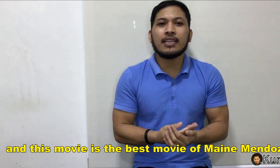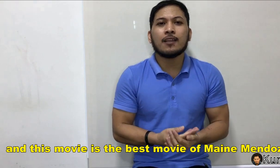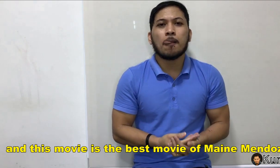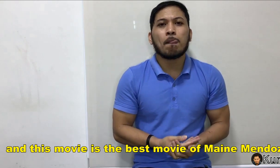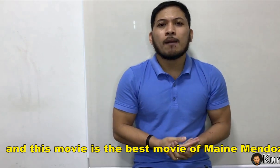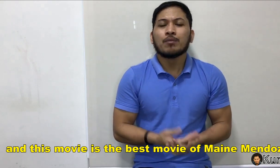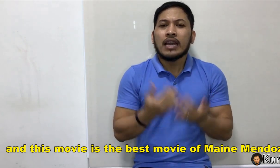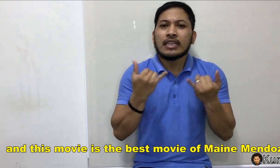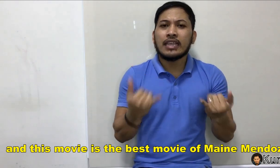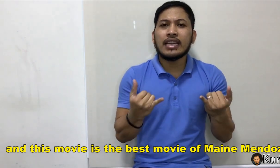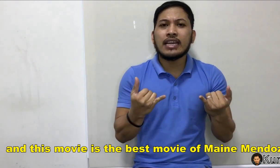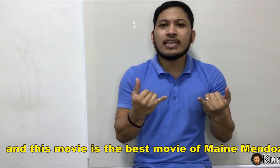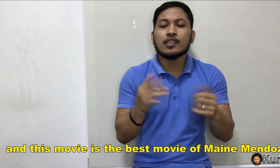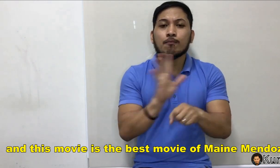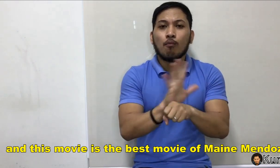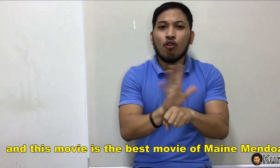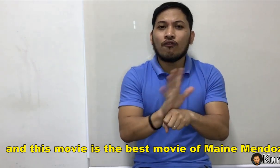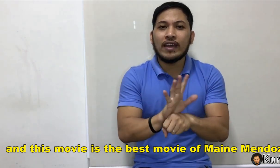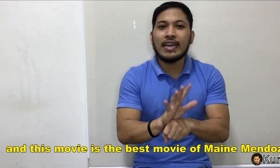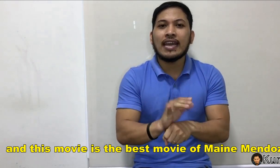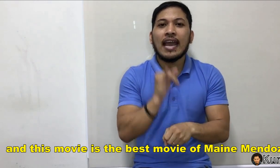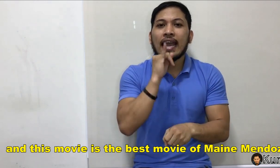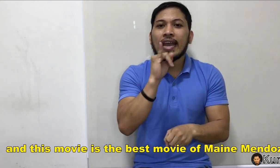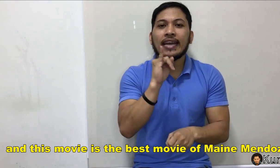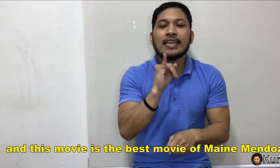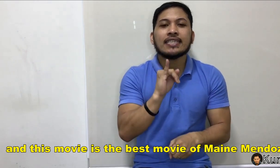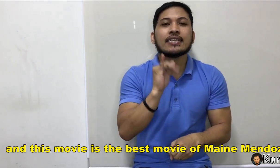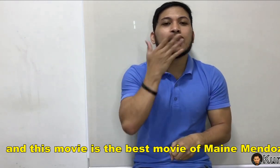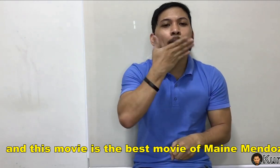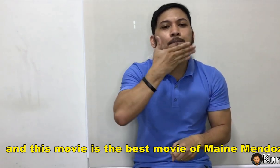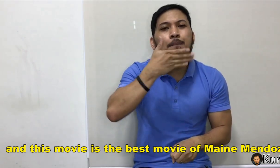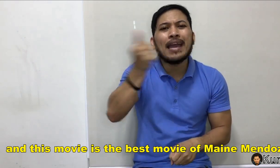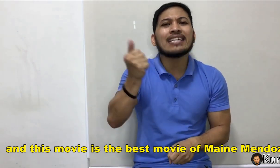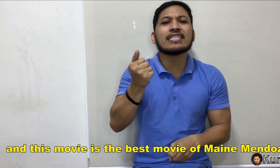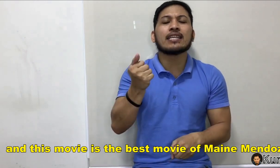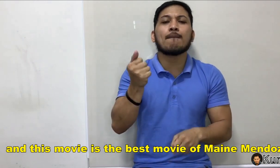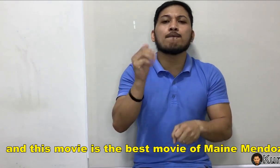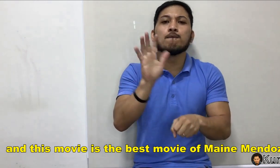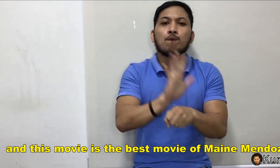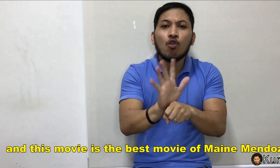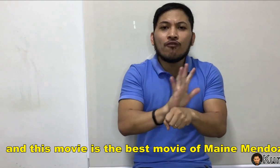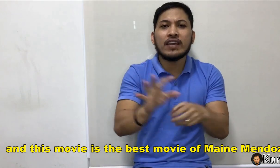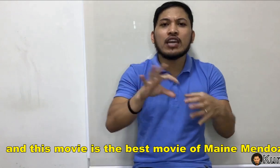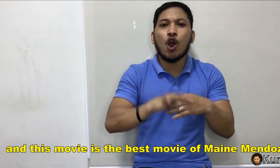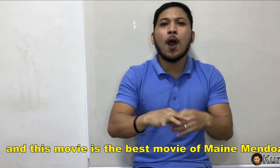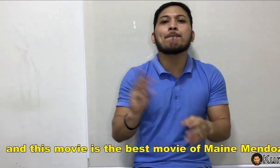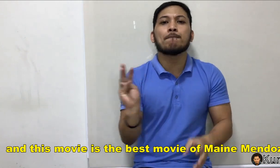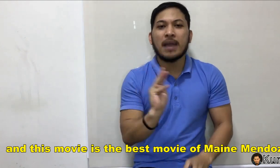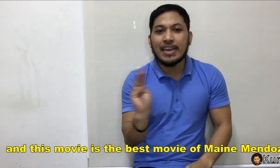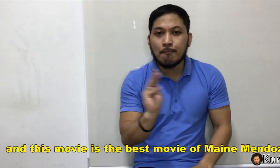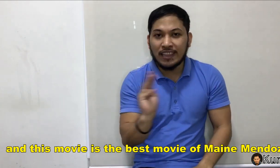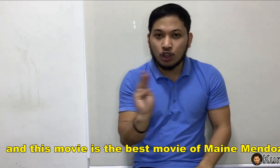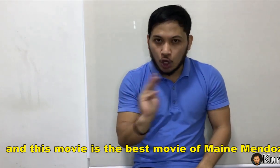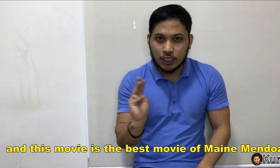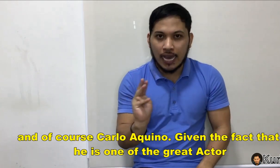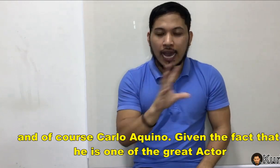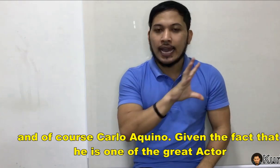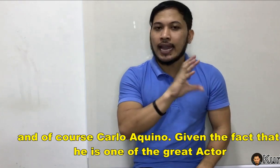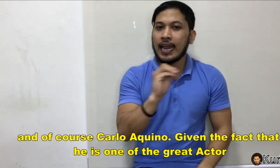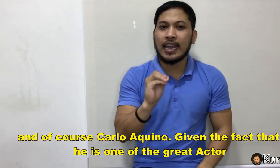And this movie is the best movie of Main Mendoza.